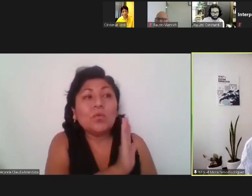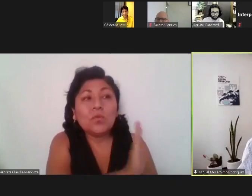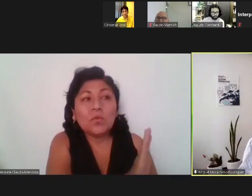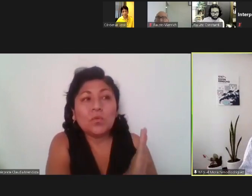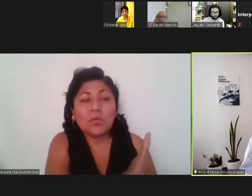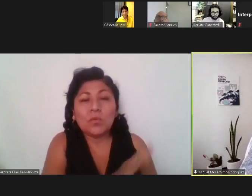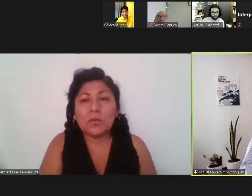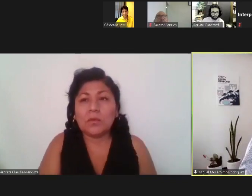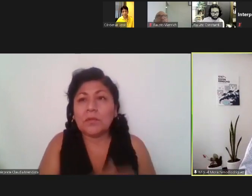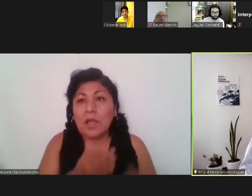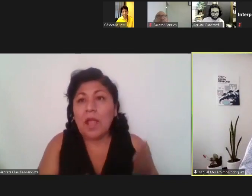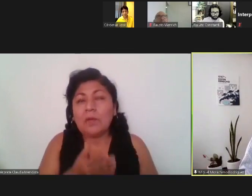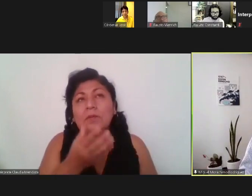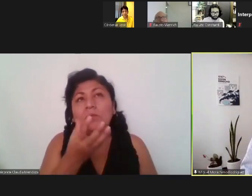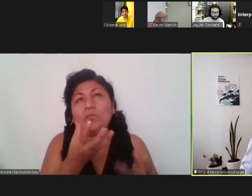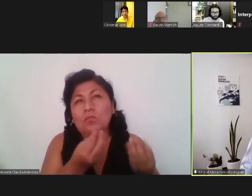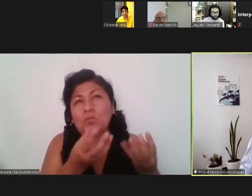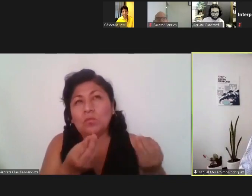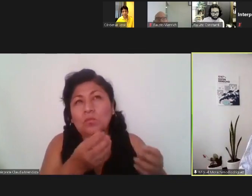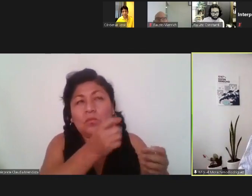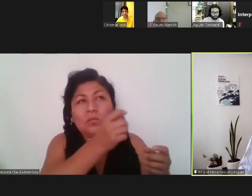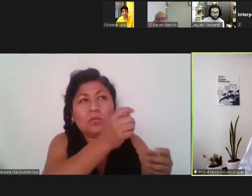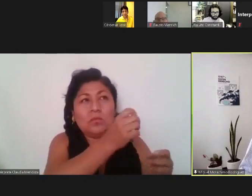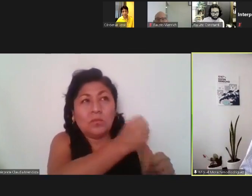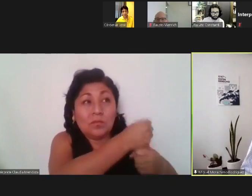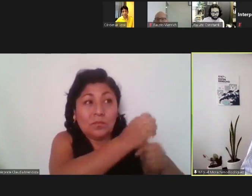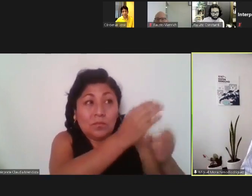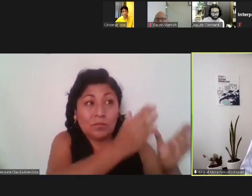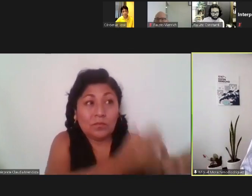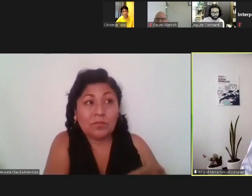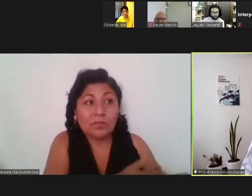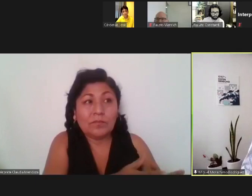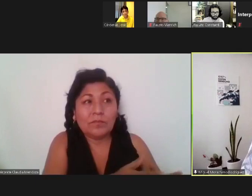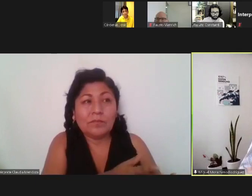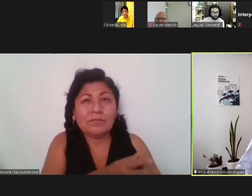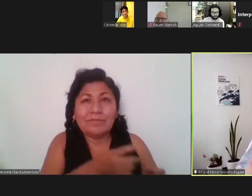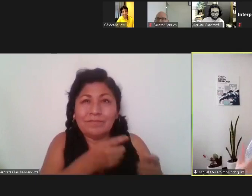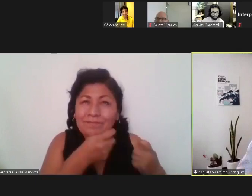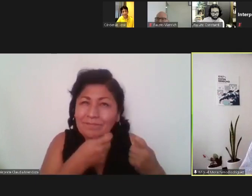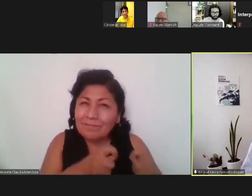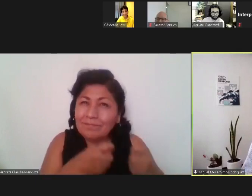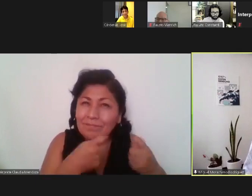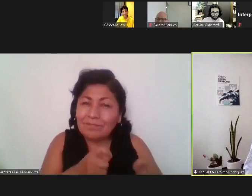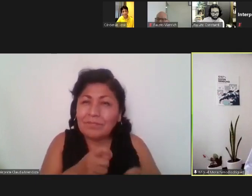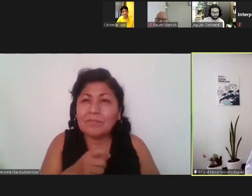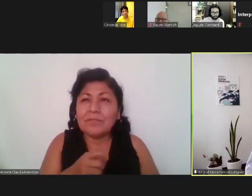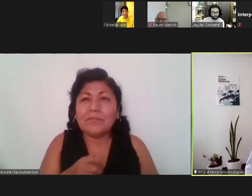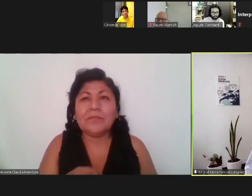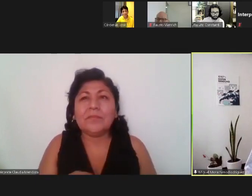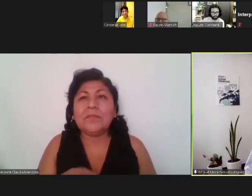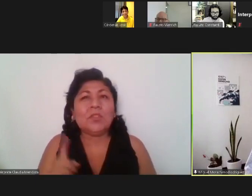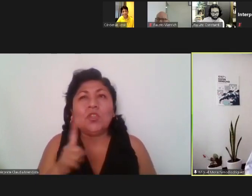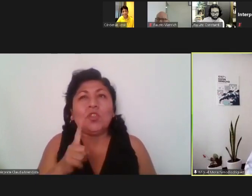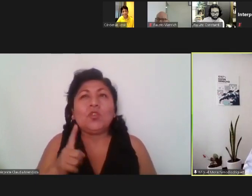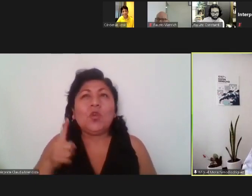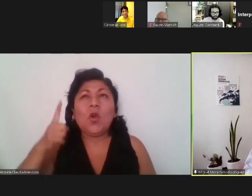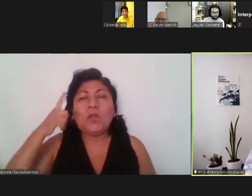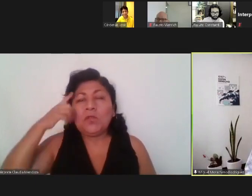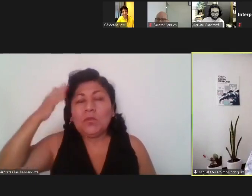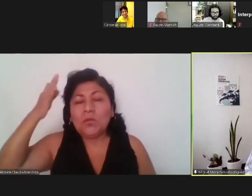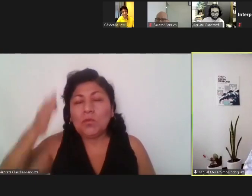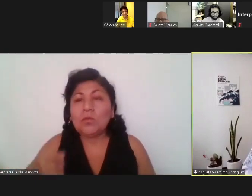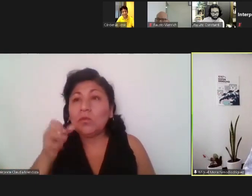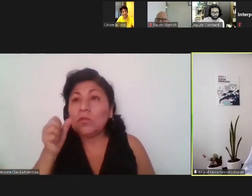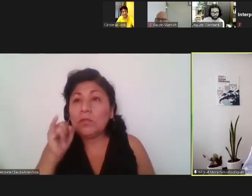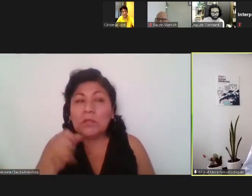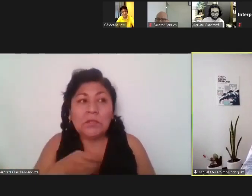muchos autores y creadores eso es lo que buscan, ¿no? Sería un mundo muy cruel e injusto si tendríamos que obligar a todo